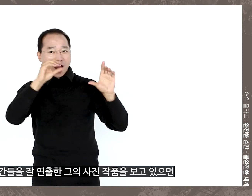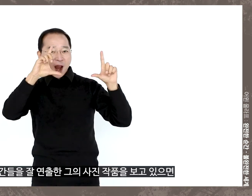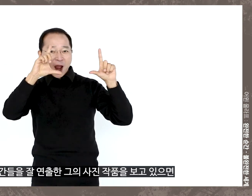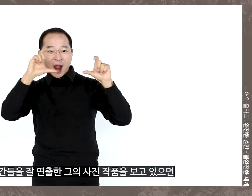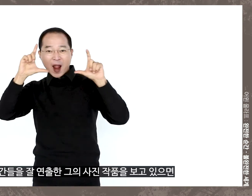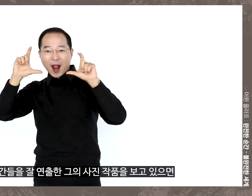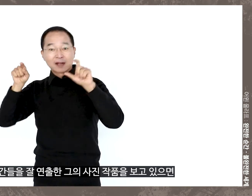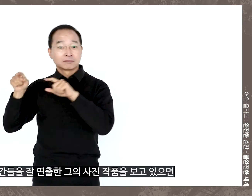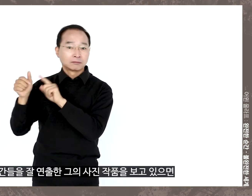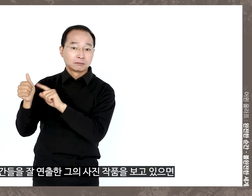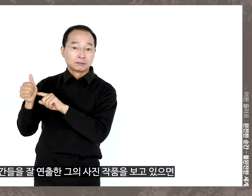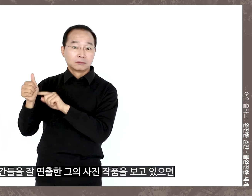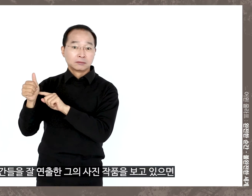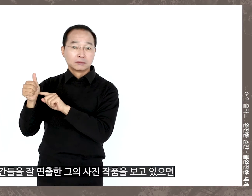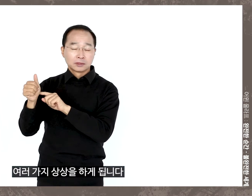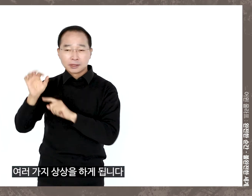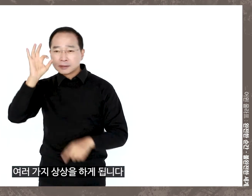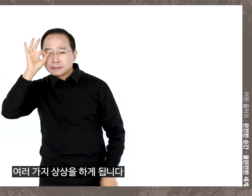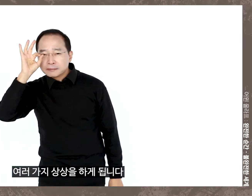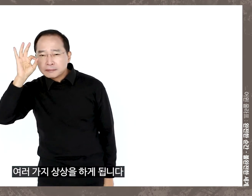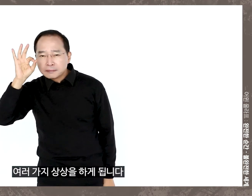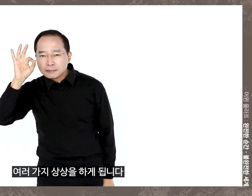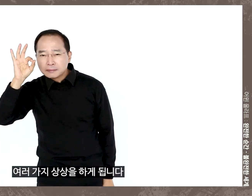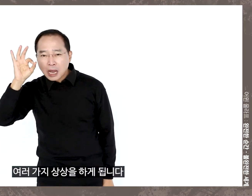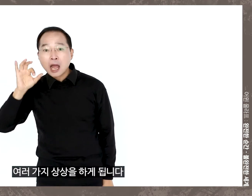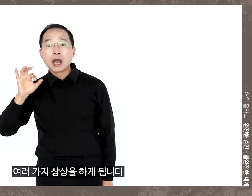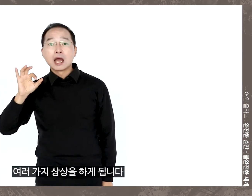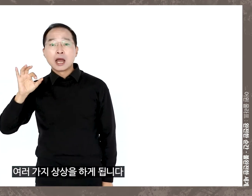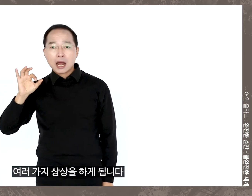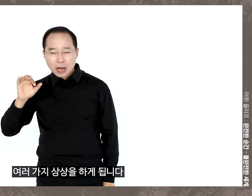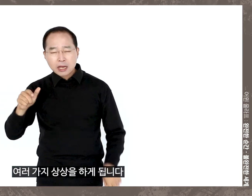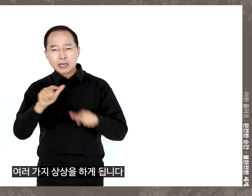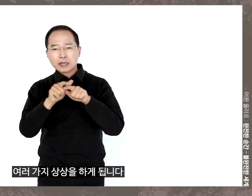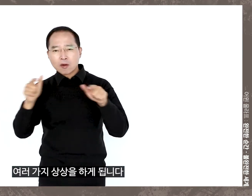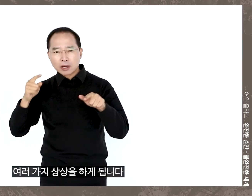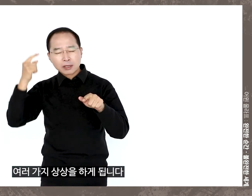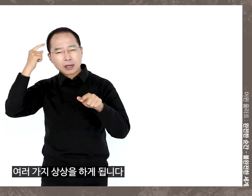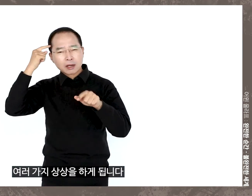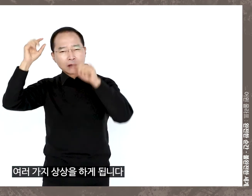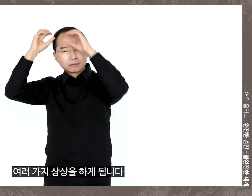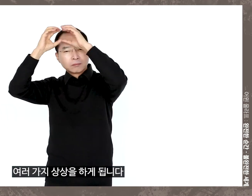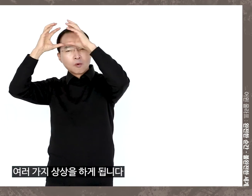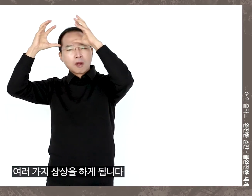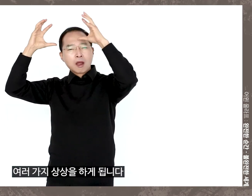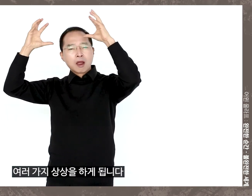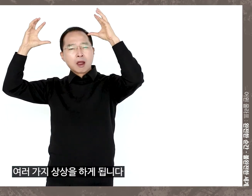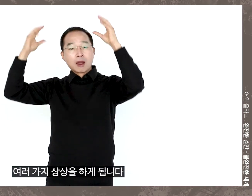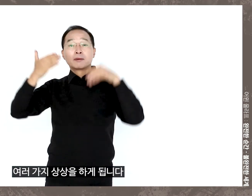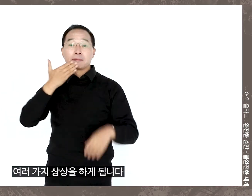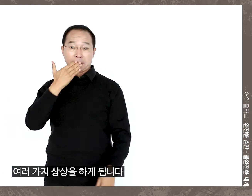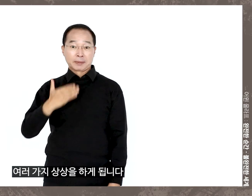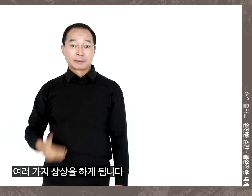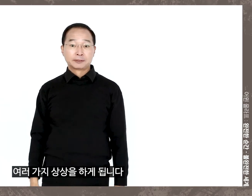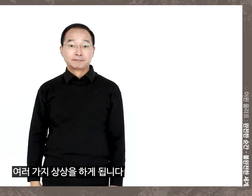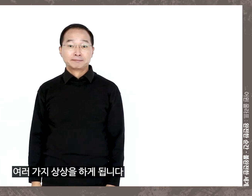연출한 그의 사진작품을 보고 있으면 여러 가지 상상을 하게 됩니다.